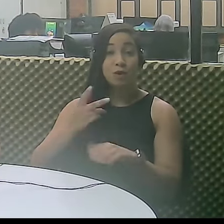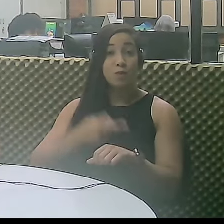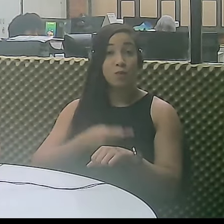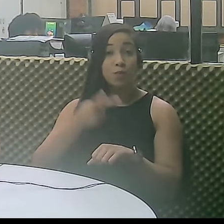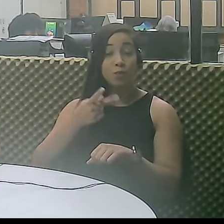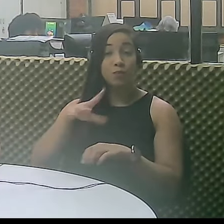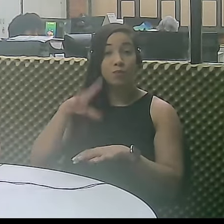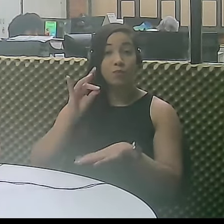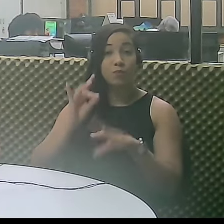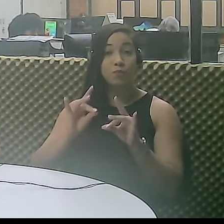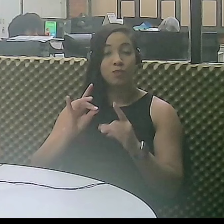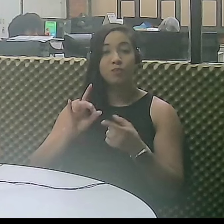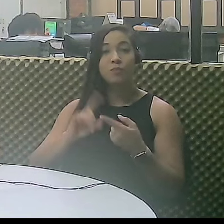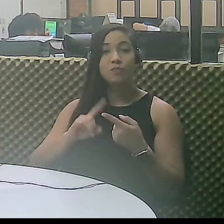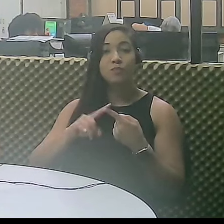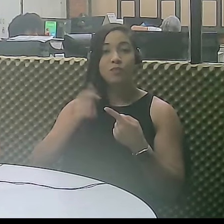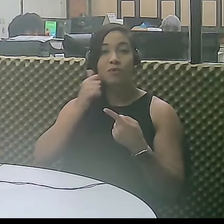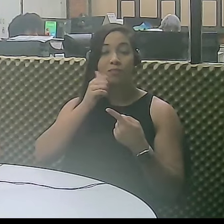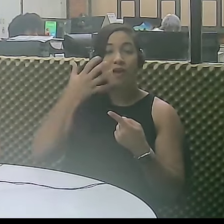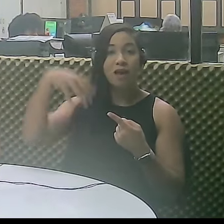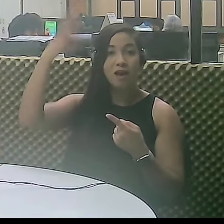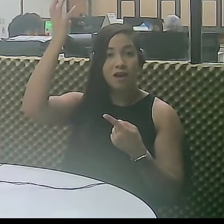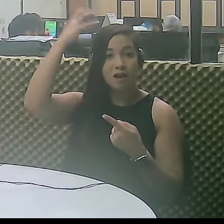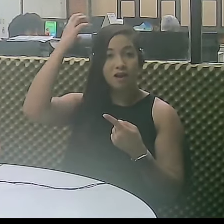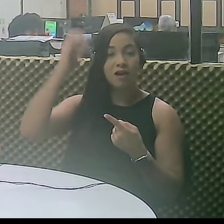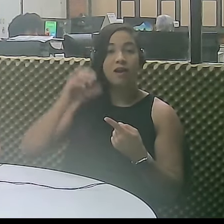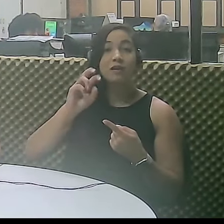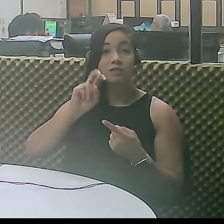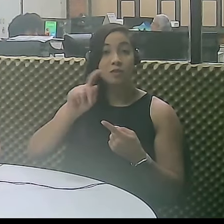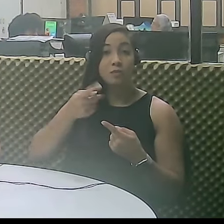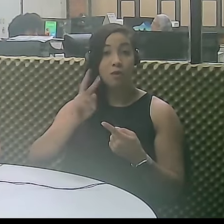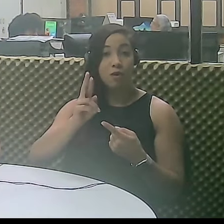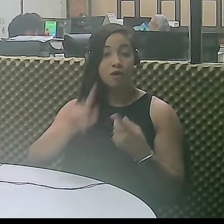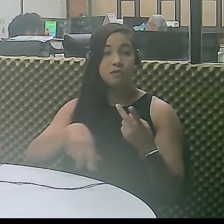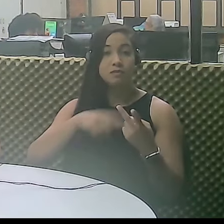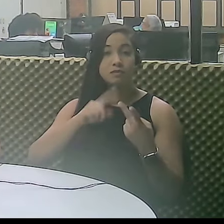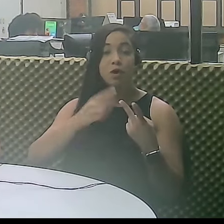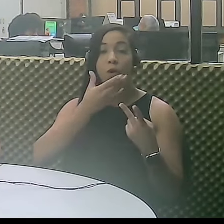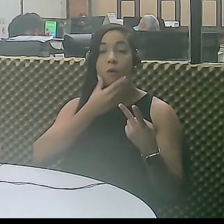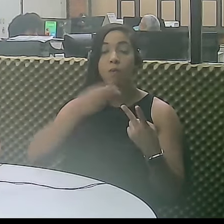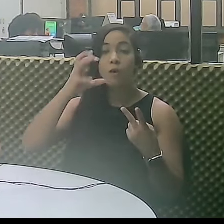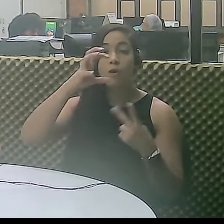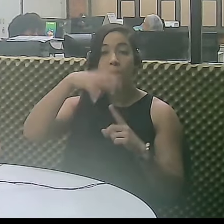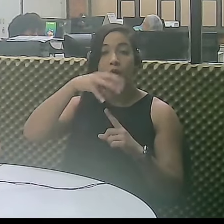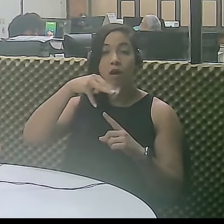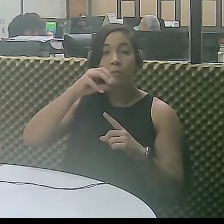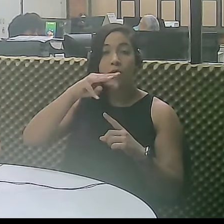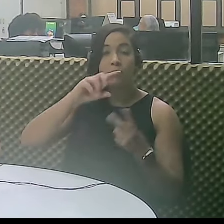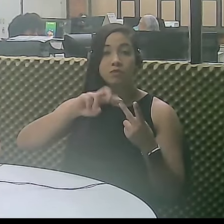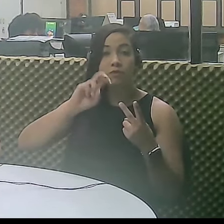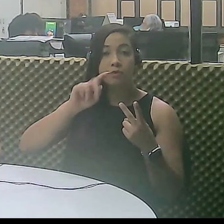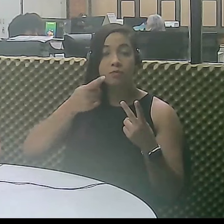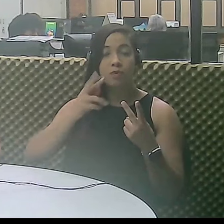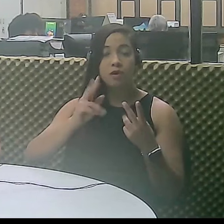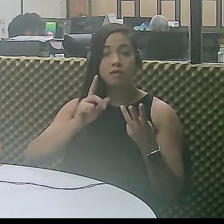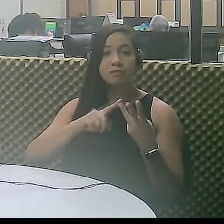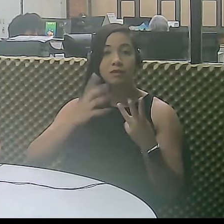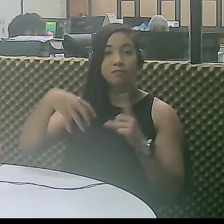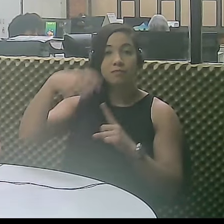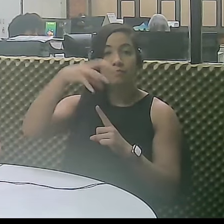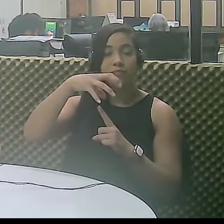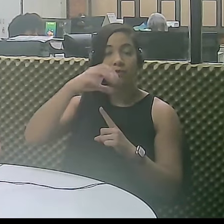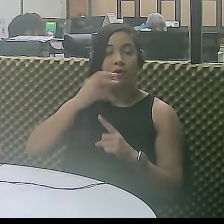para os selecionados serão Rainha do Carnaval, R$ 5.000. Rei Momo, R$ 5.000. Princesa do